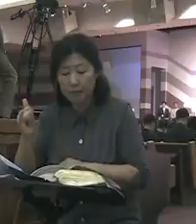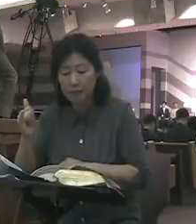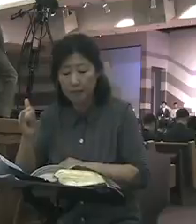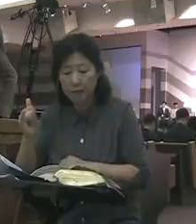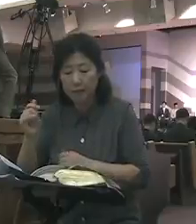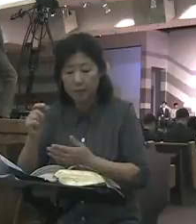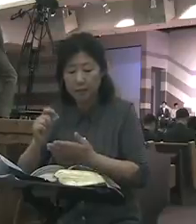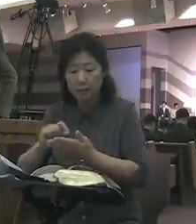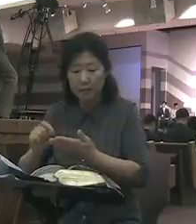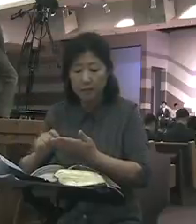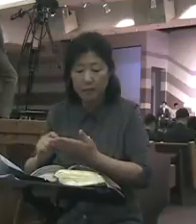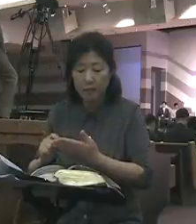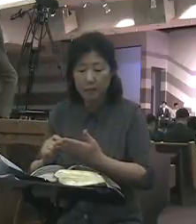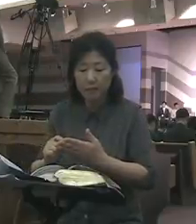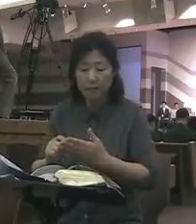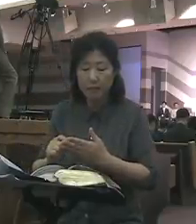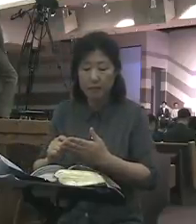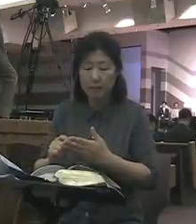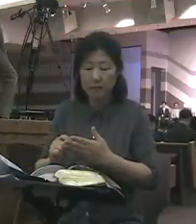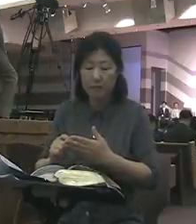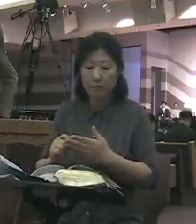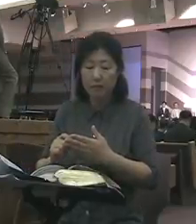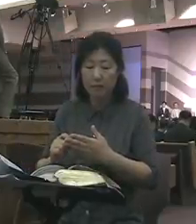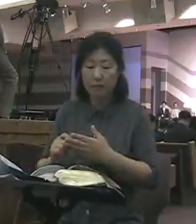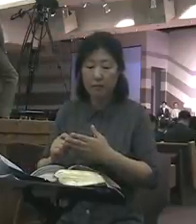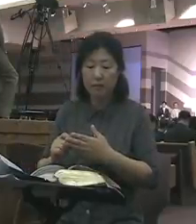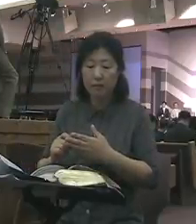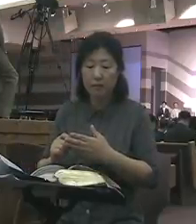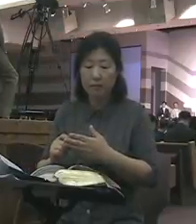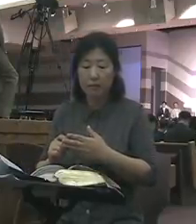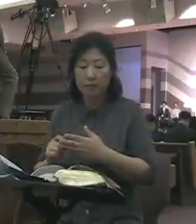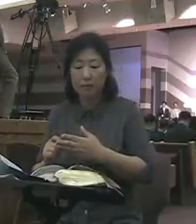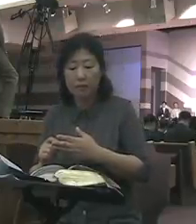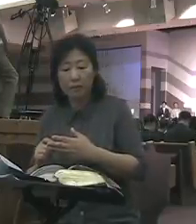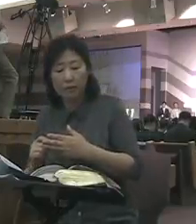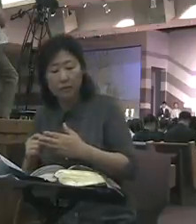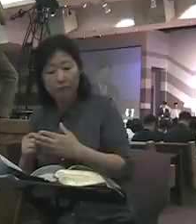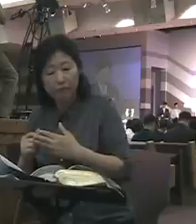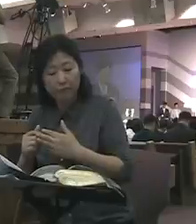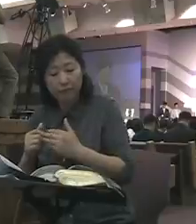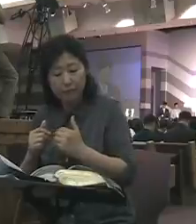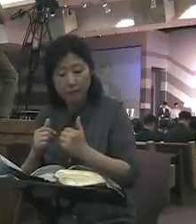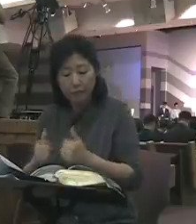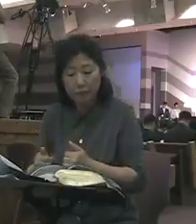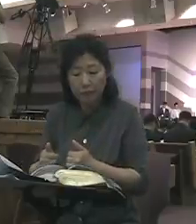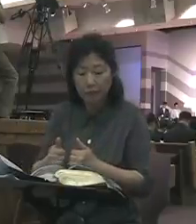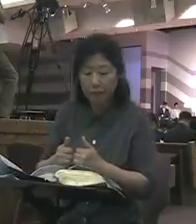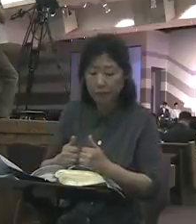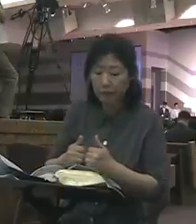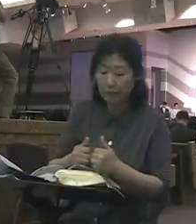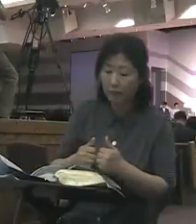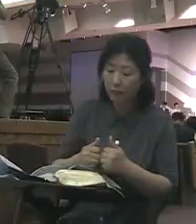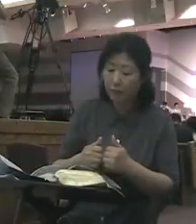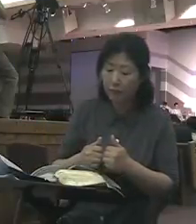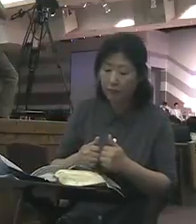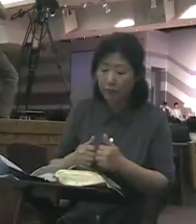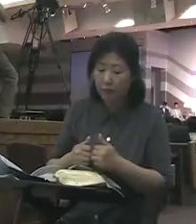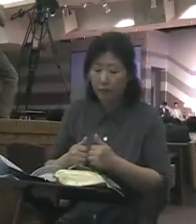성함을 잘 보시고요. 인사하거나 챙겨야 될 그런 그 커플들이 있으면 여러분들이 인사하시면 되겠습니다. 린자니